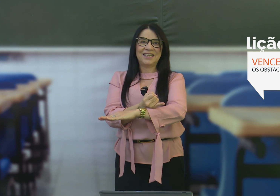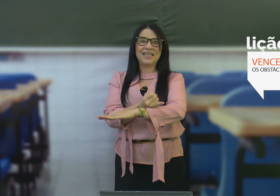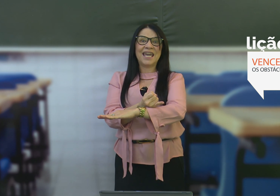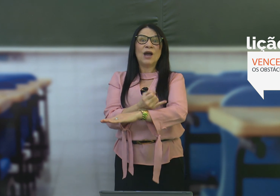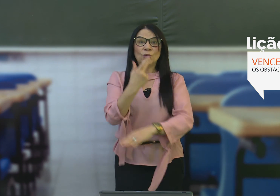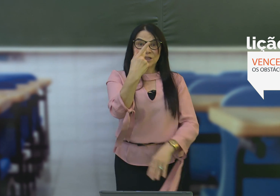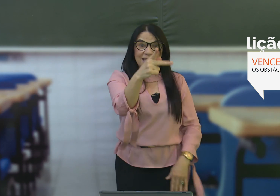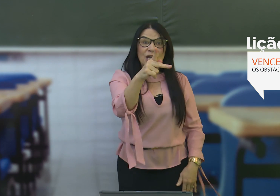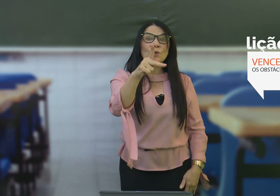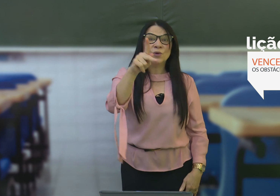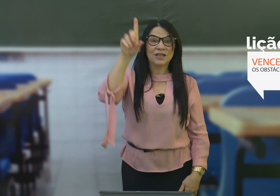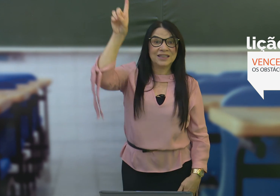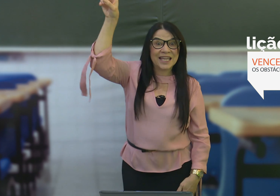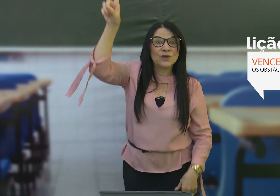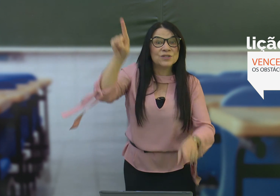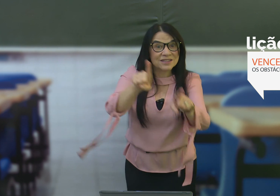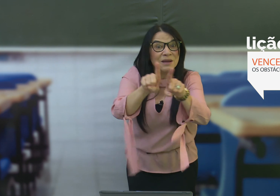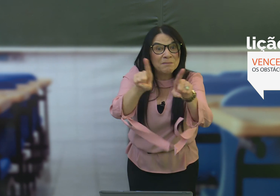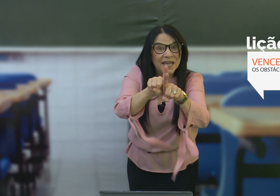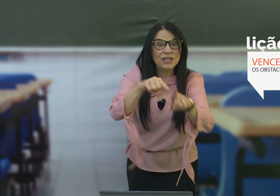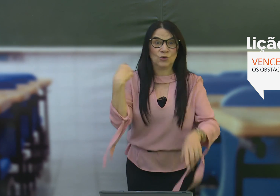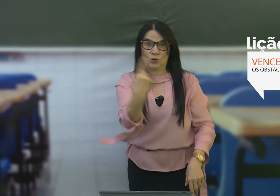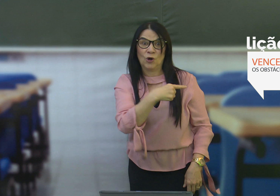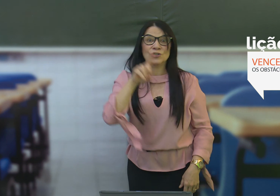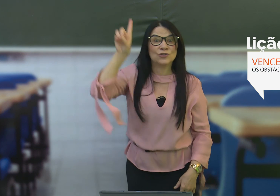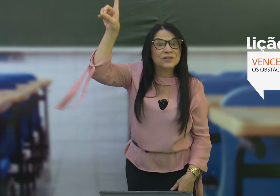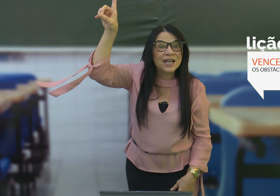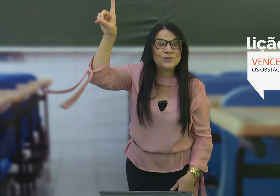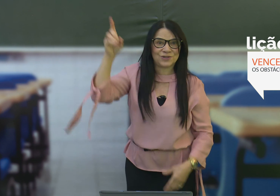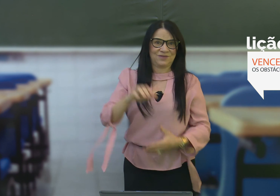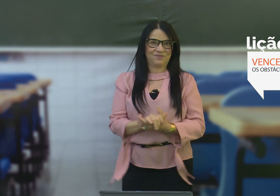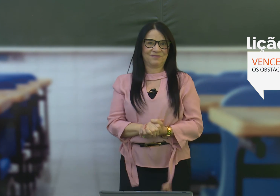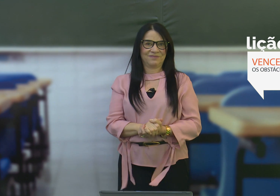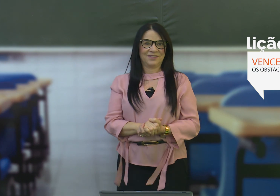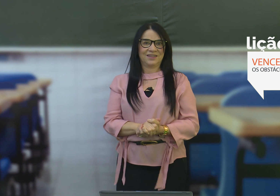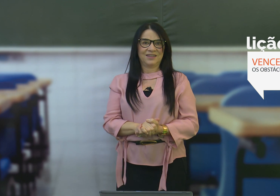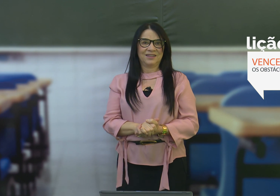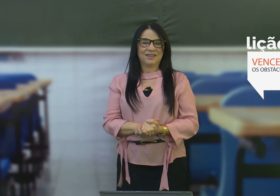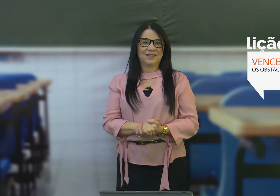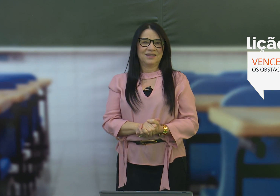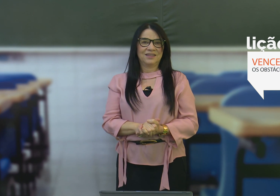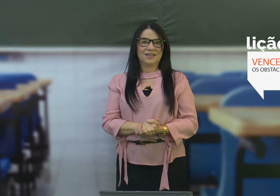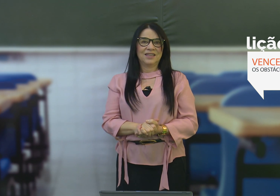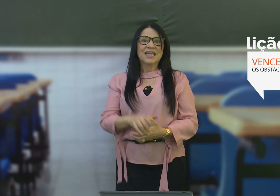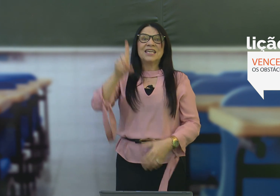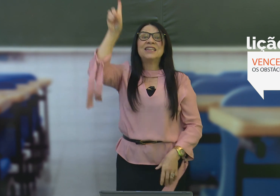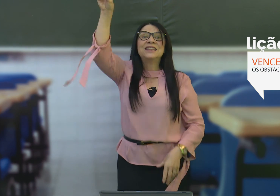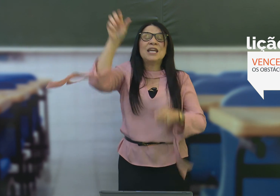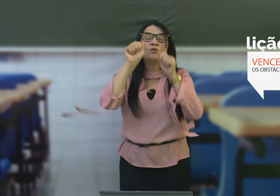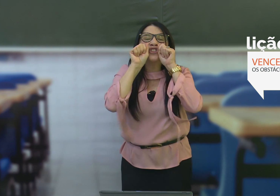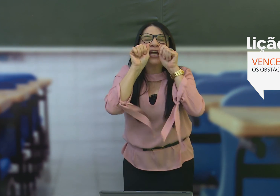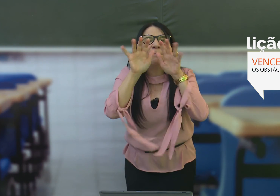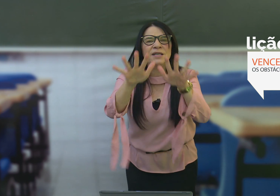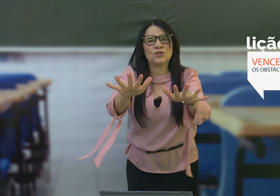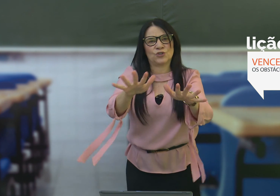que é o teu Deus também, o nosso Deus. Que Deus te